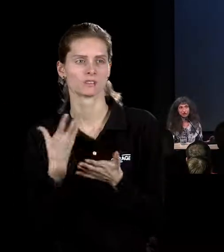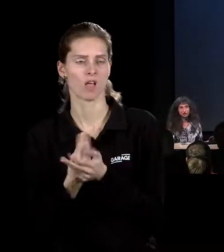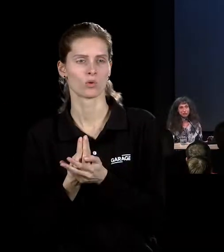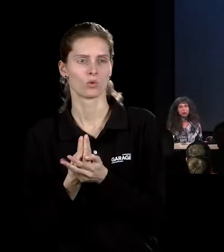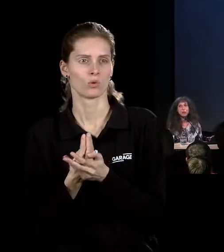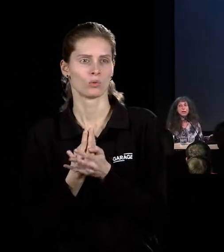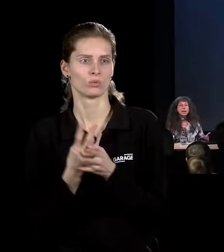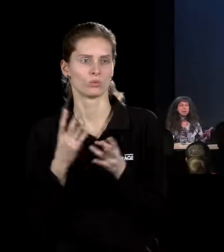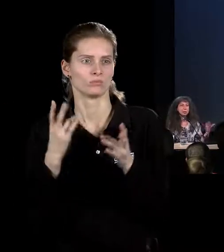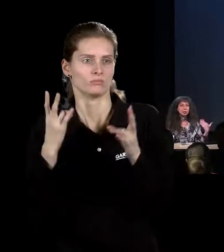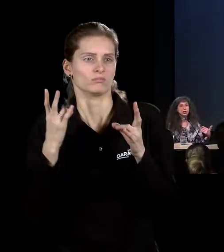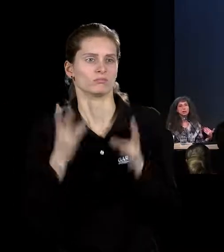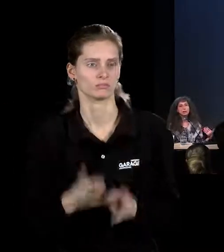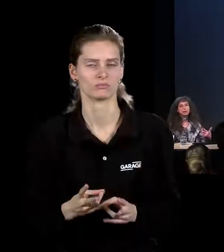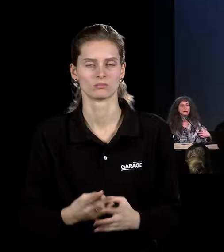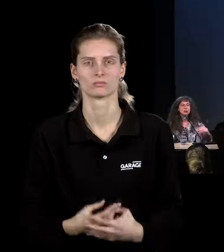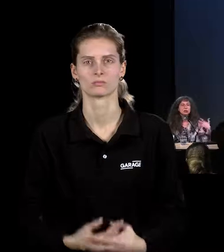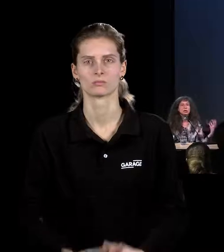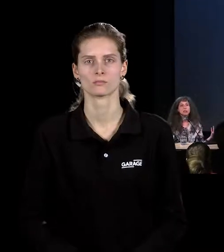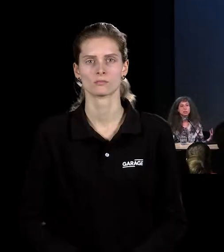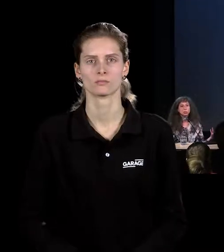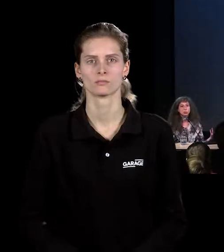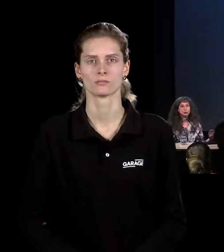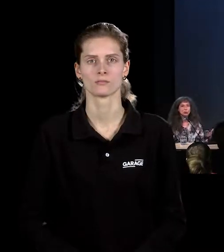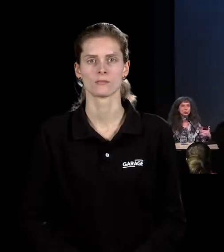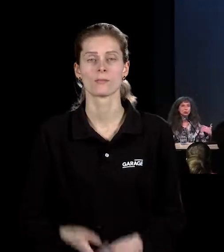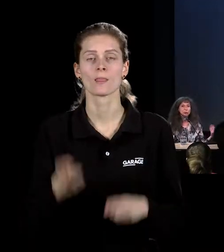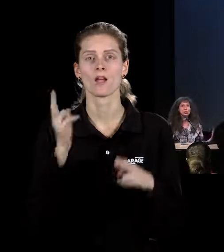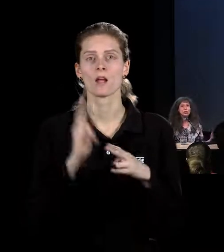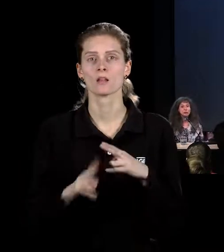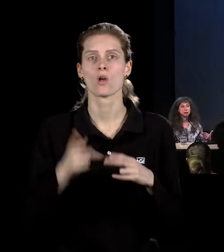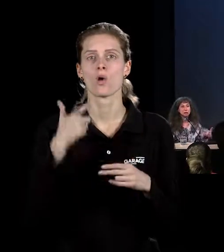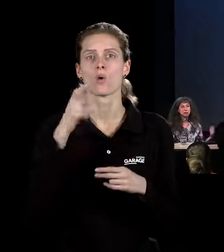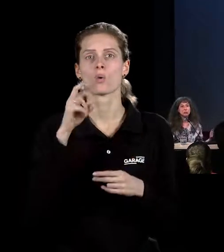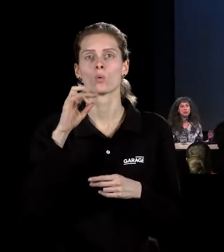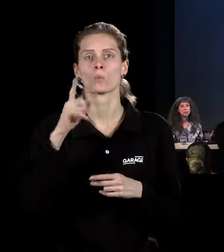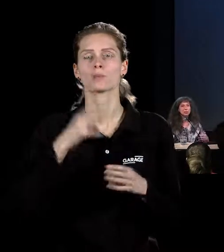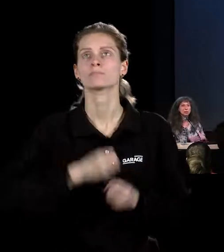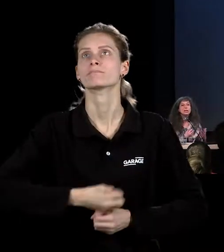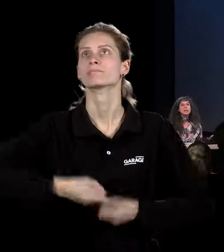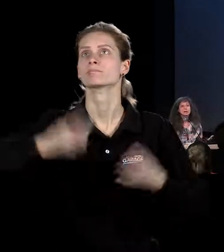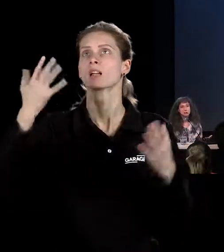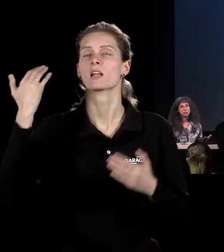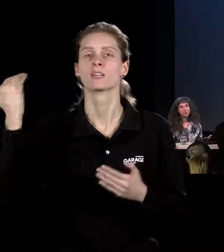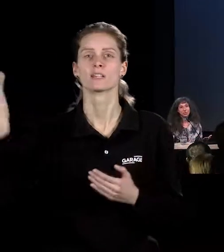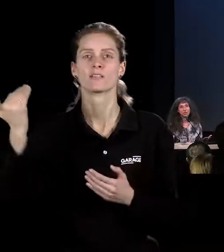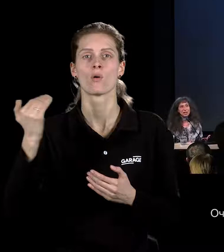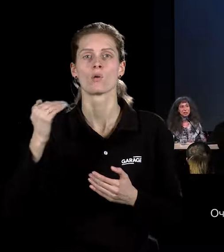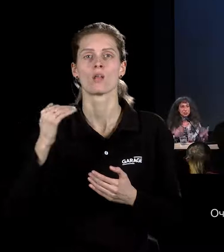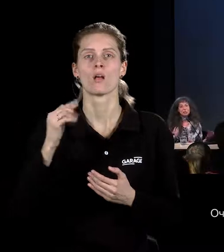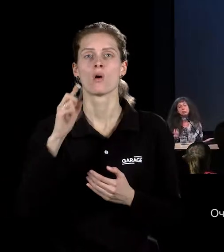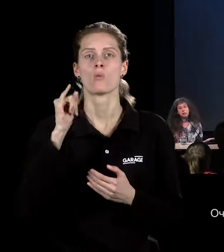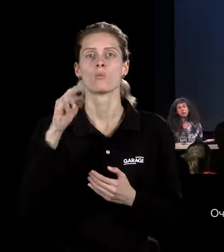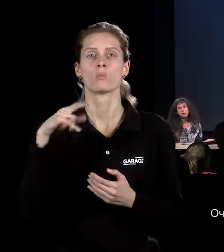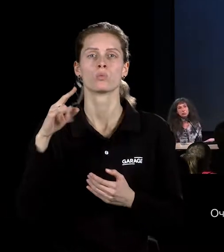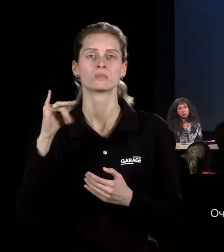после 11 сентября, но кончается это вот этим отпусканием голубей, буддийской обрядом примирения и свободы.